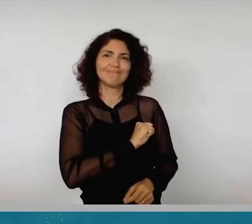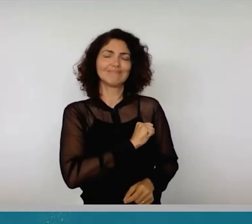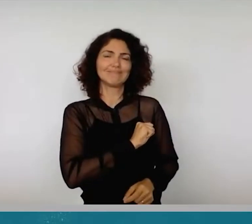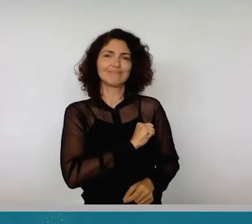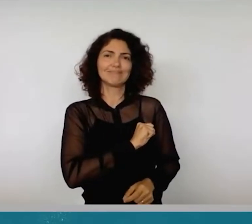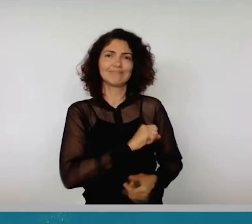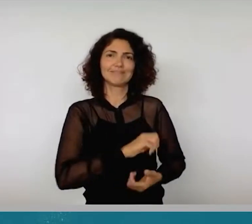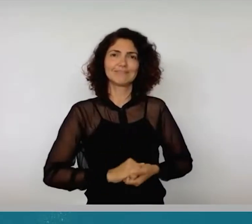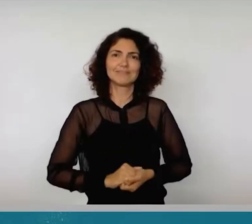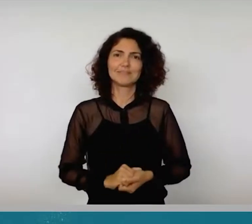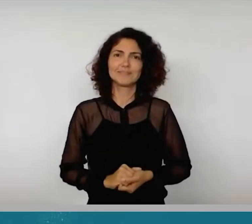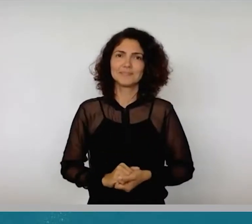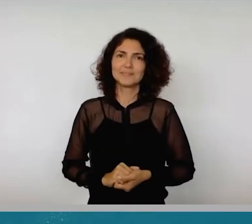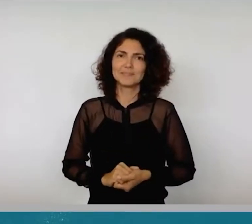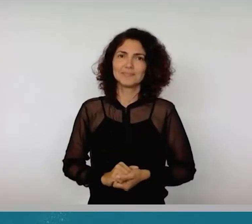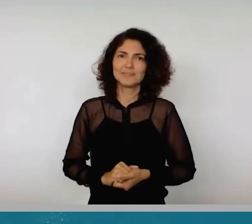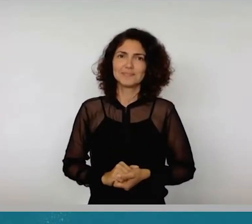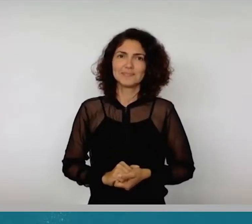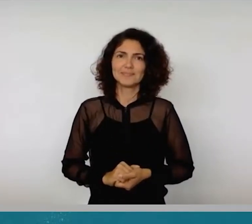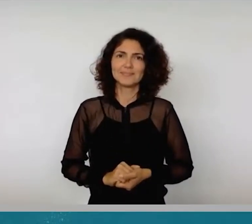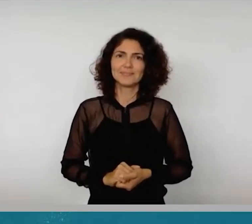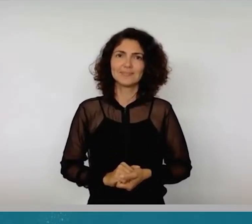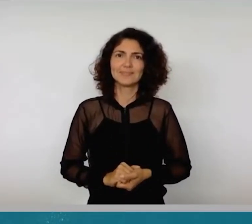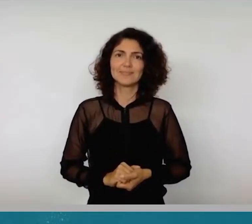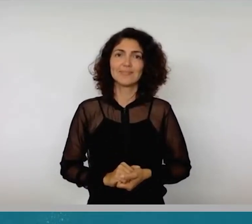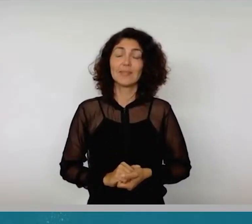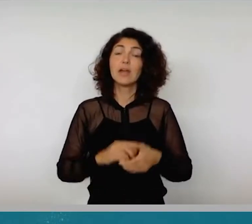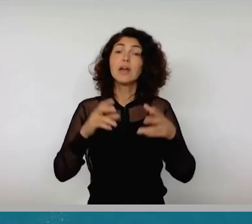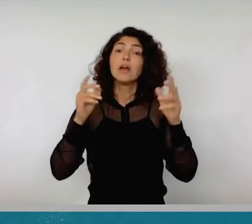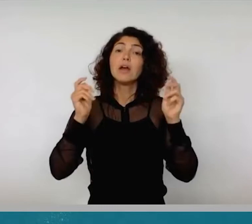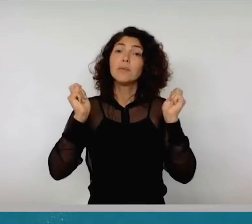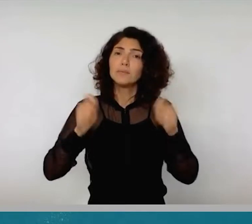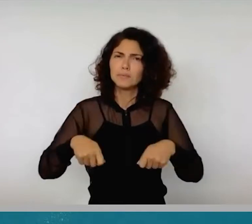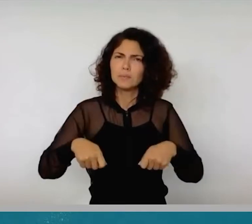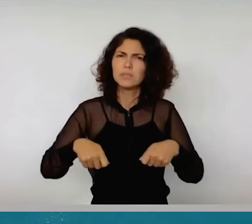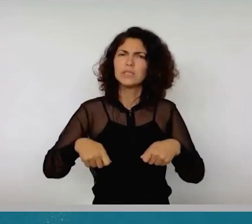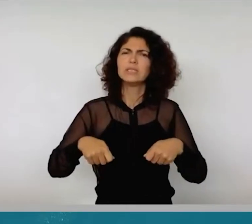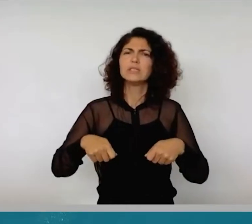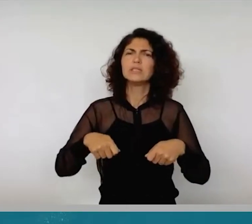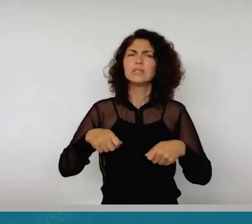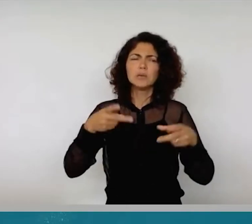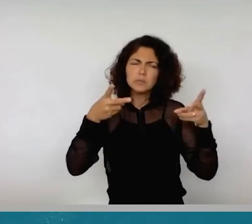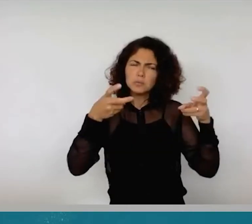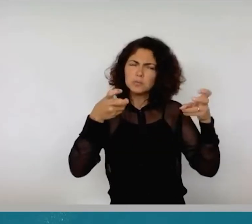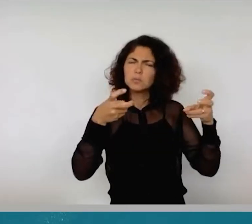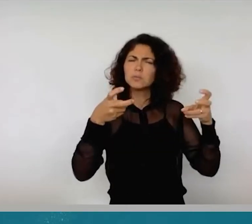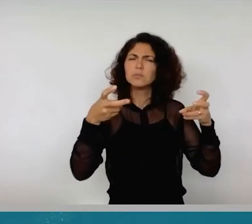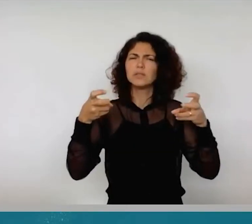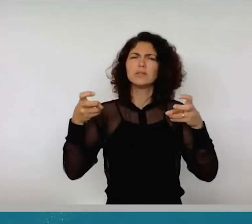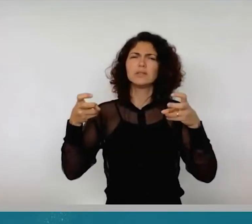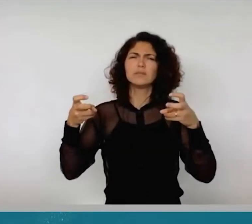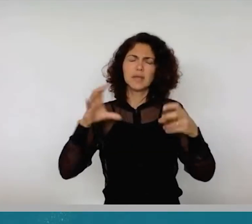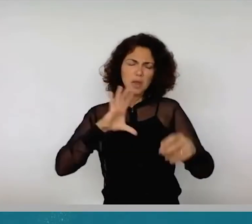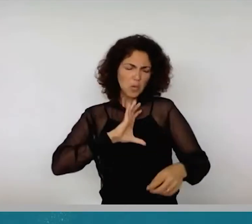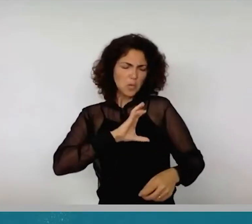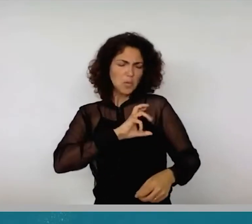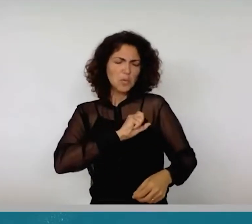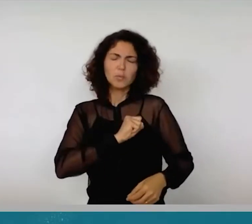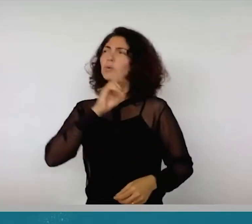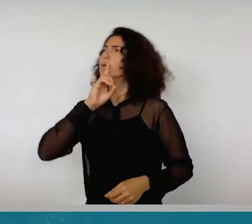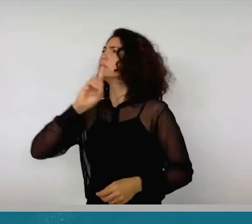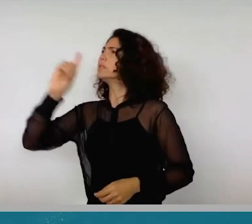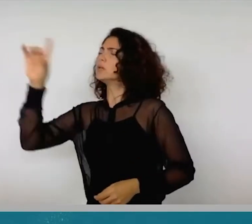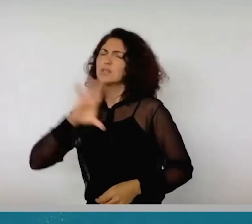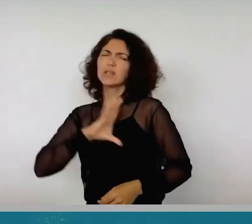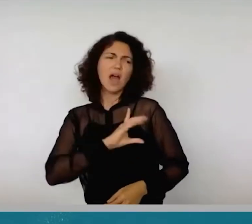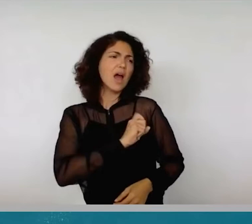tudo isso por esse ângulo, E lá em